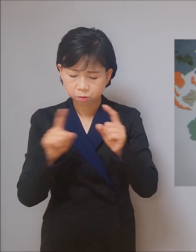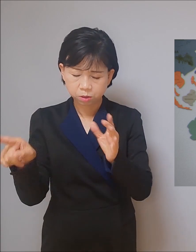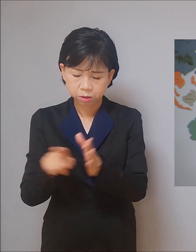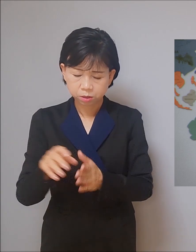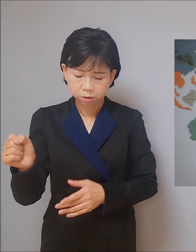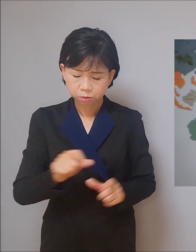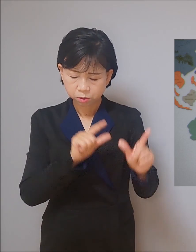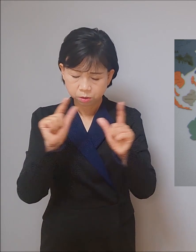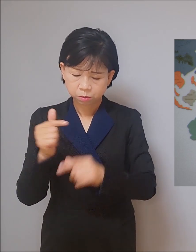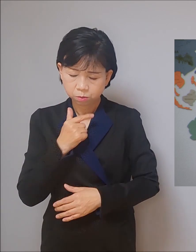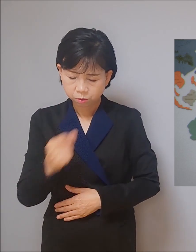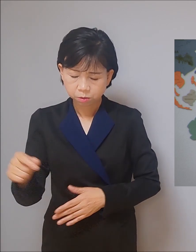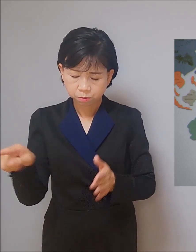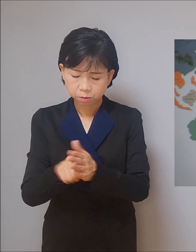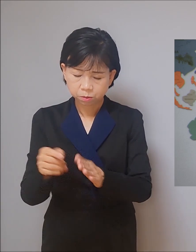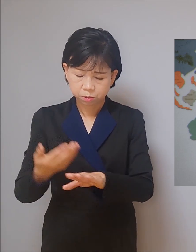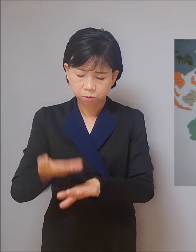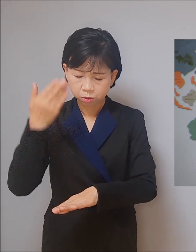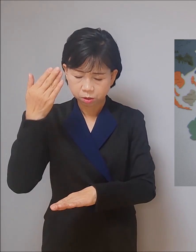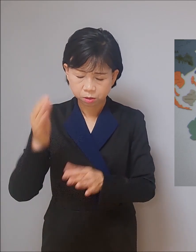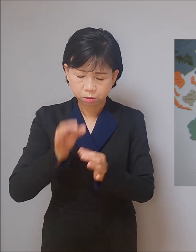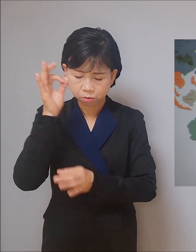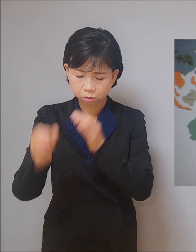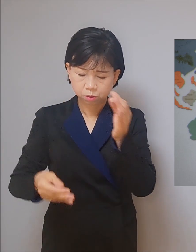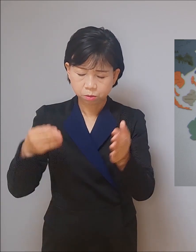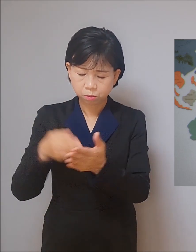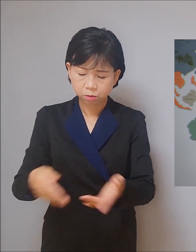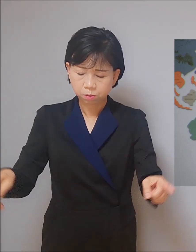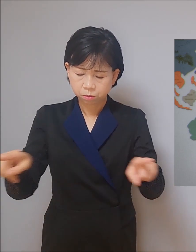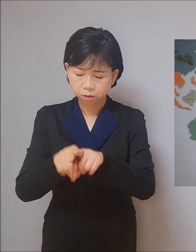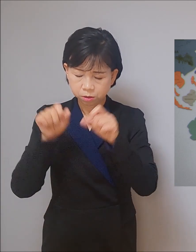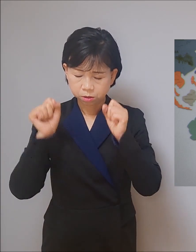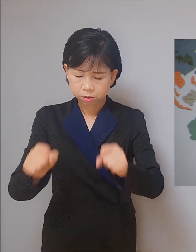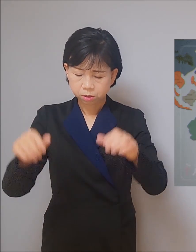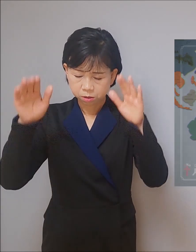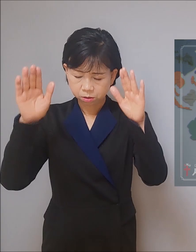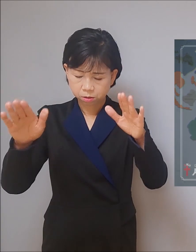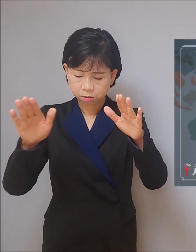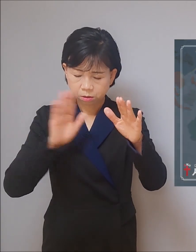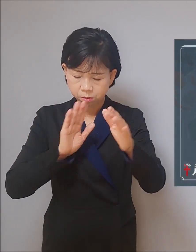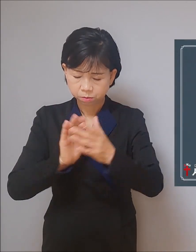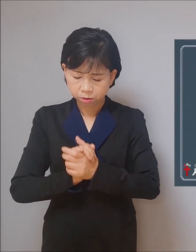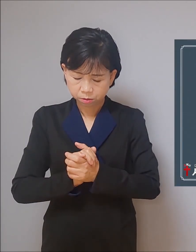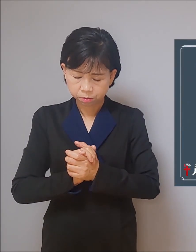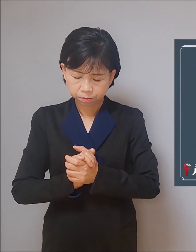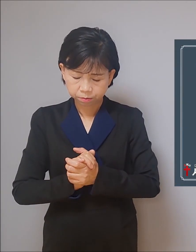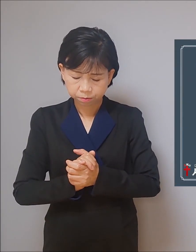살기를 원합니다. 그 믿음이 영원토록 함께 있을지어다. 아멘.